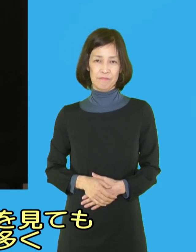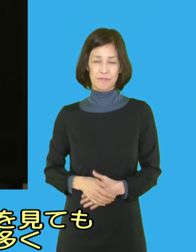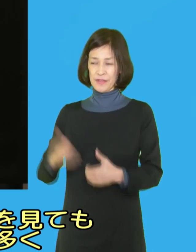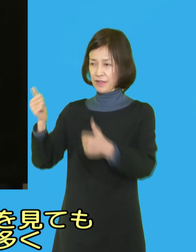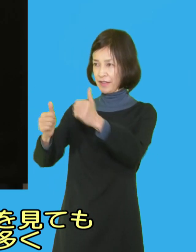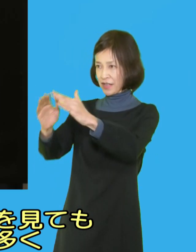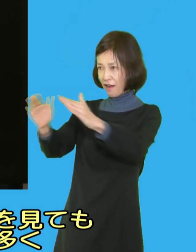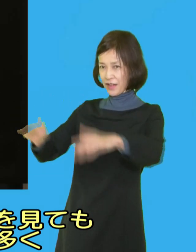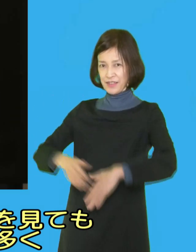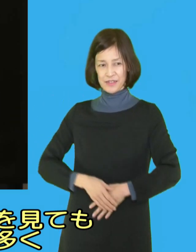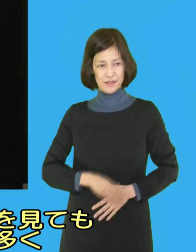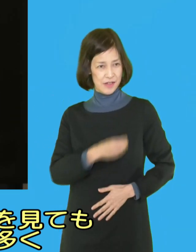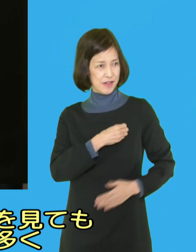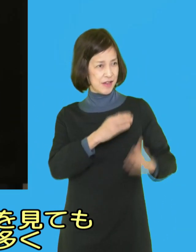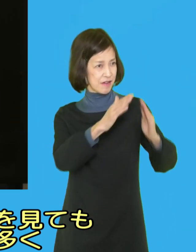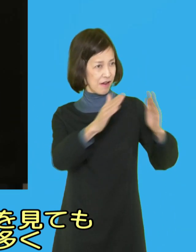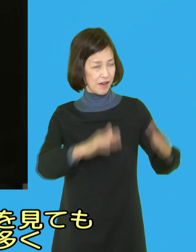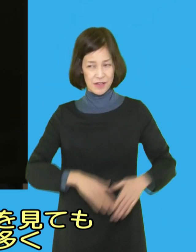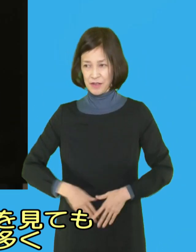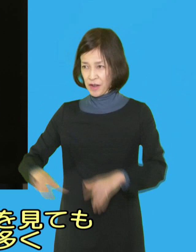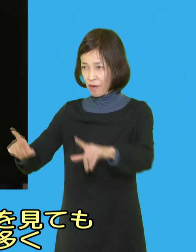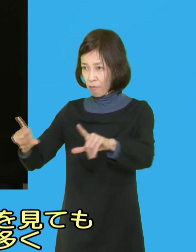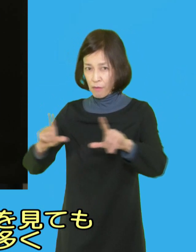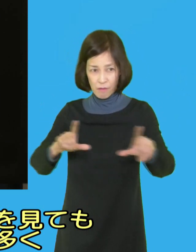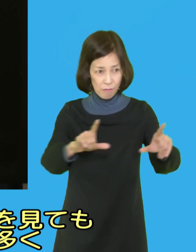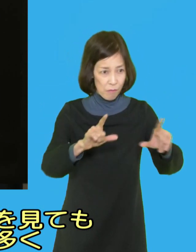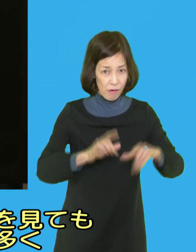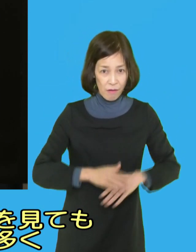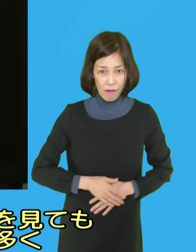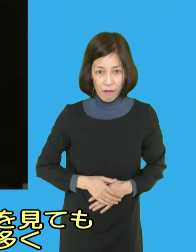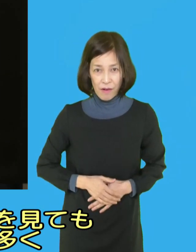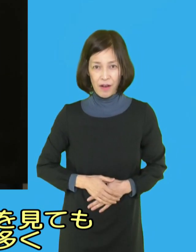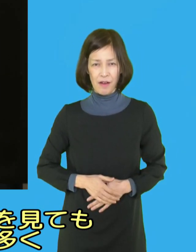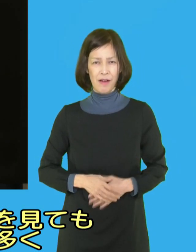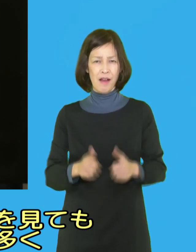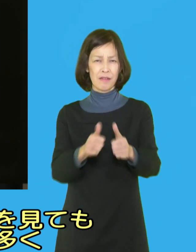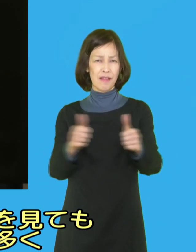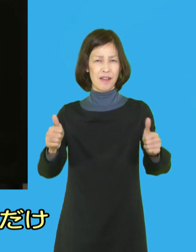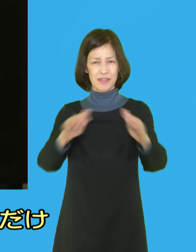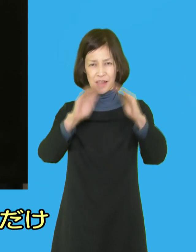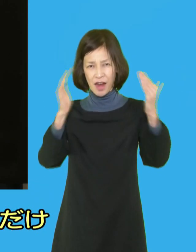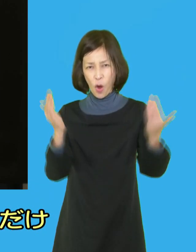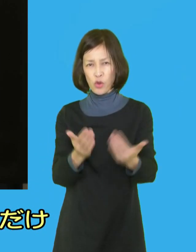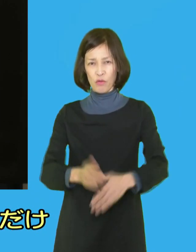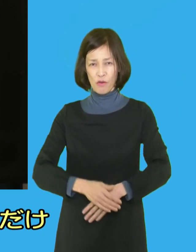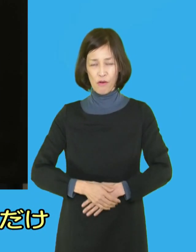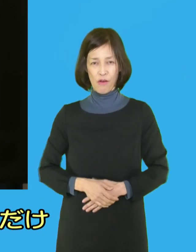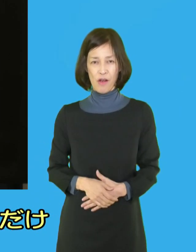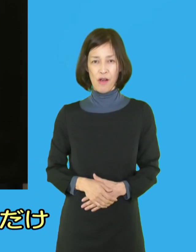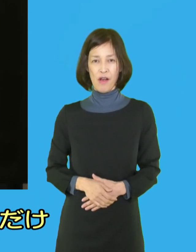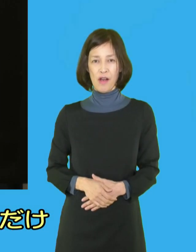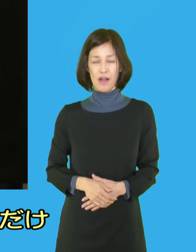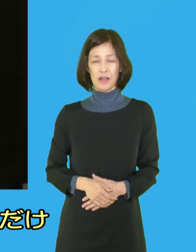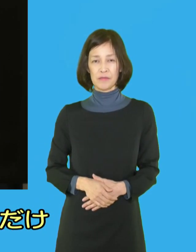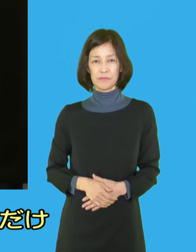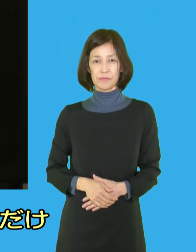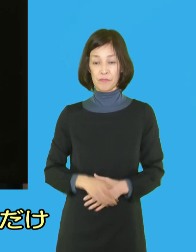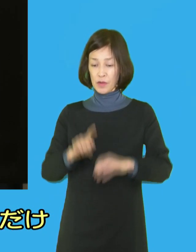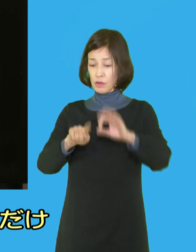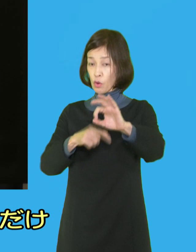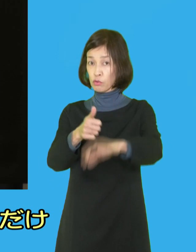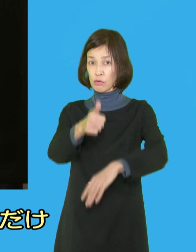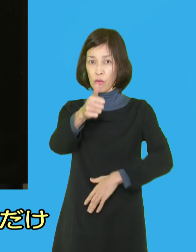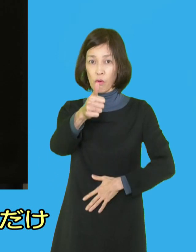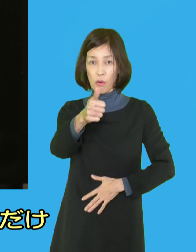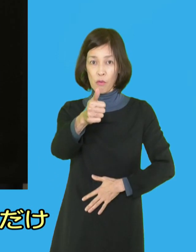議会や委員会を見てましても答弁する担当者は男性が多くてですね、まあ、局長級でも女